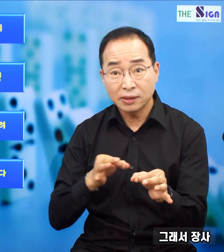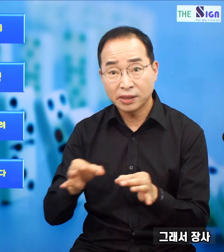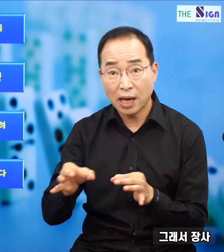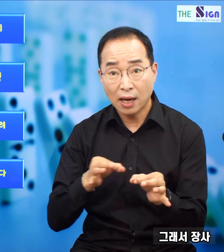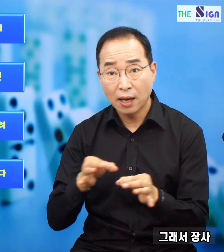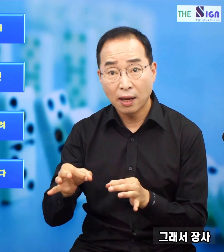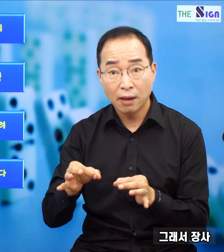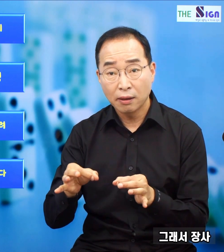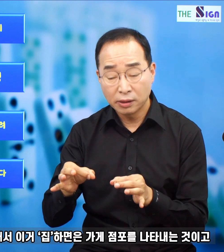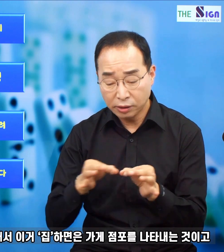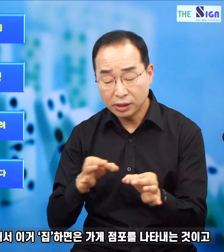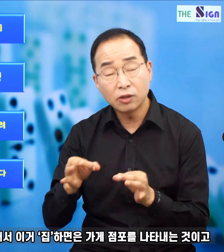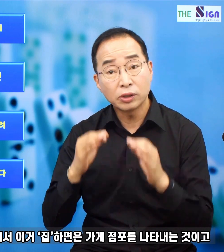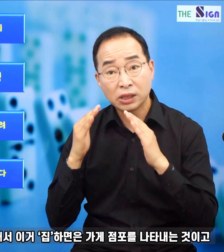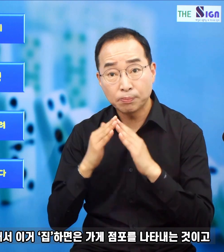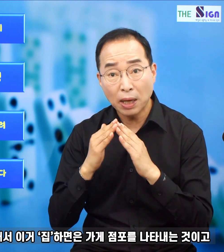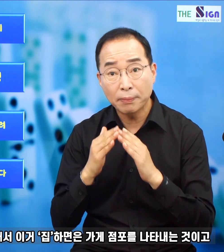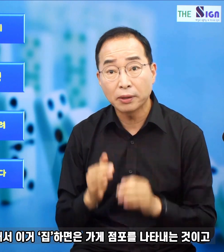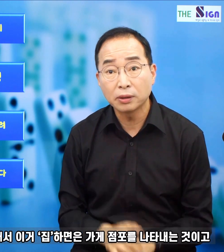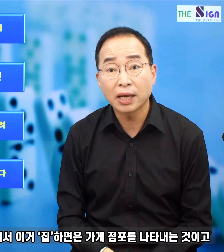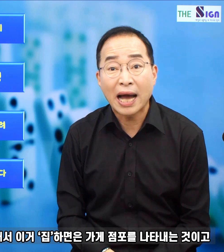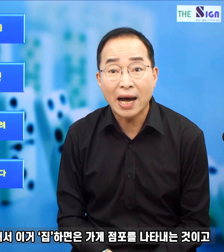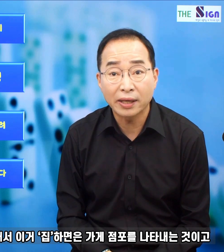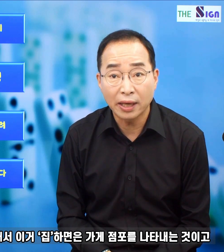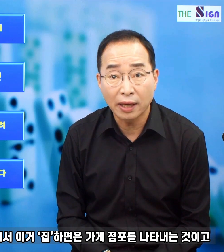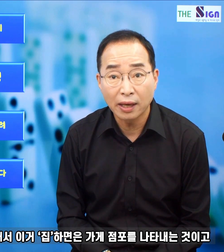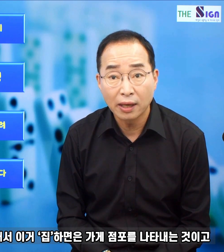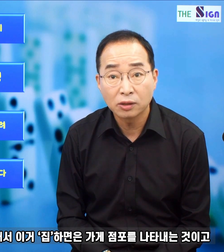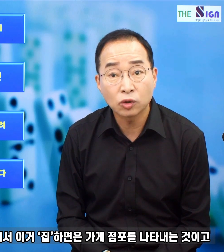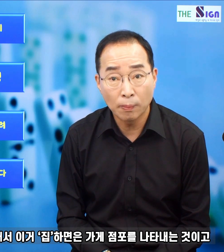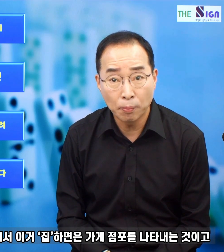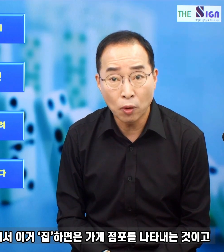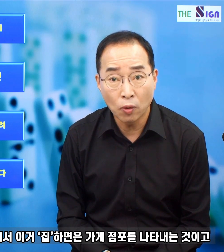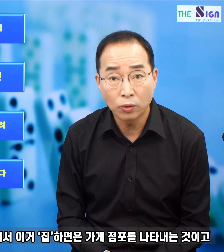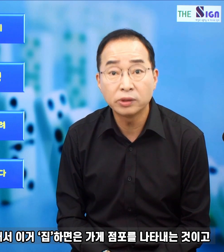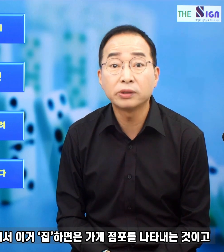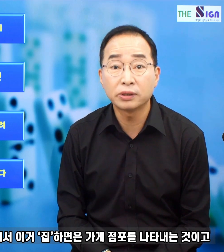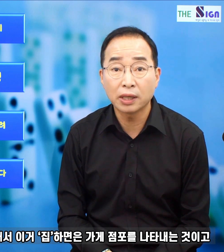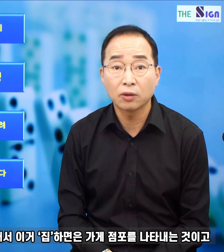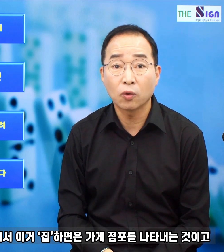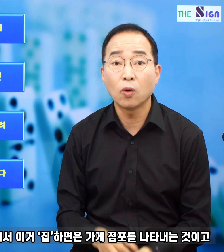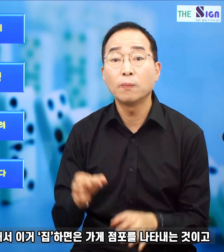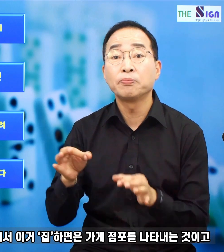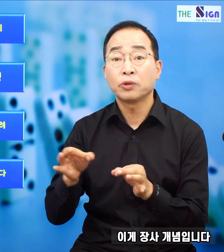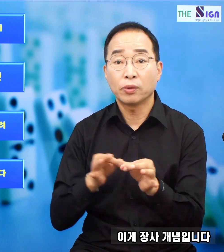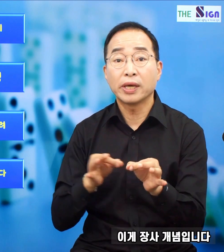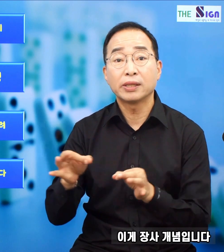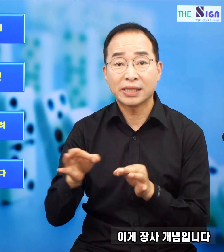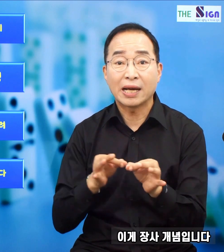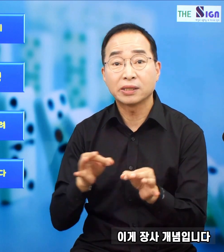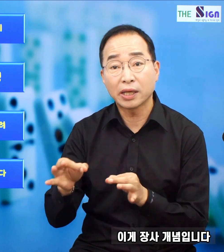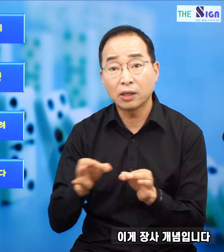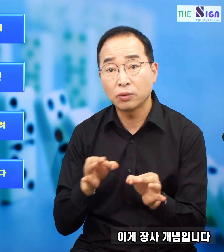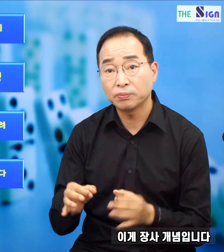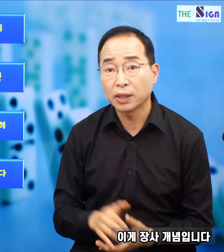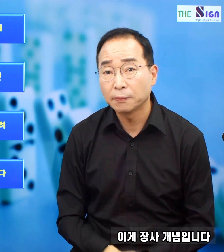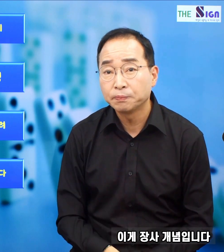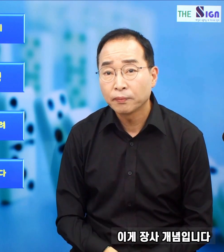장사. 그래서 이거 집하면은 가게, 점포를 쓰다는 거고 이게 장사 개념입니다.